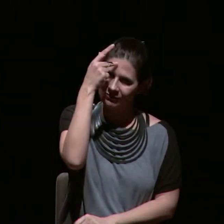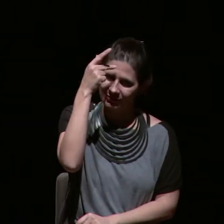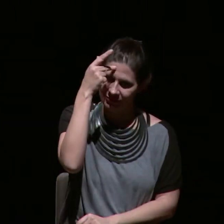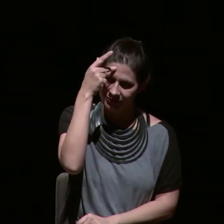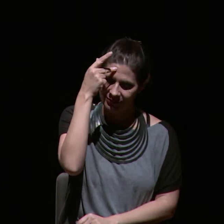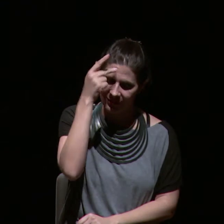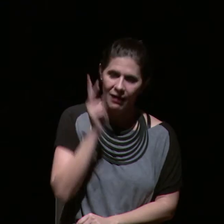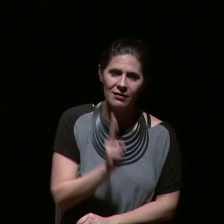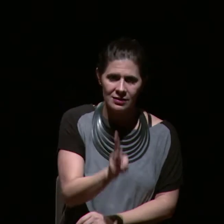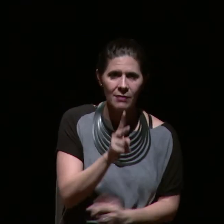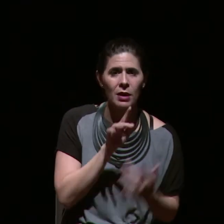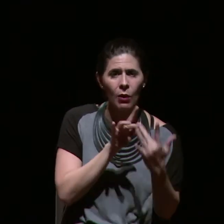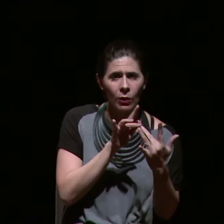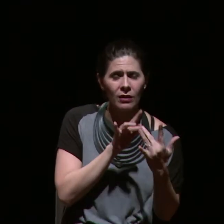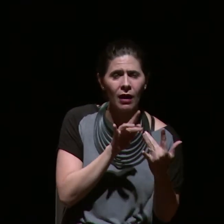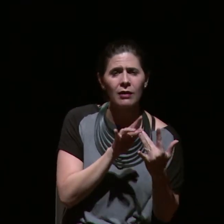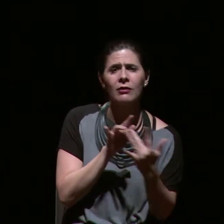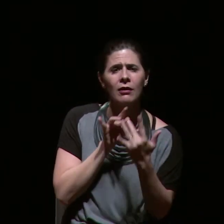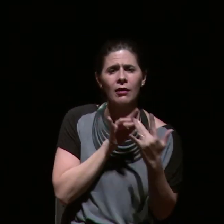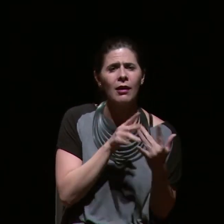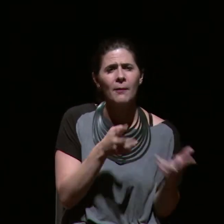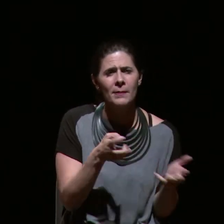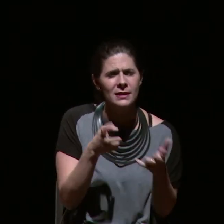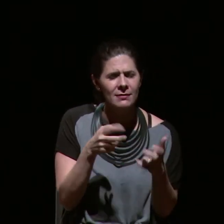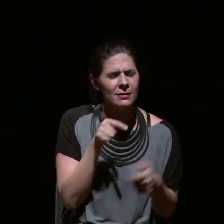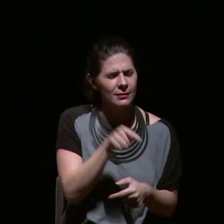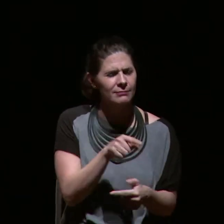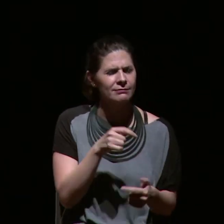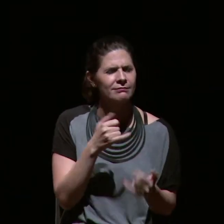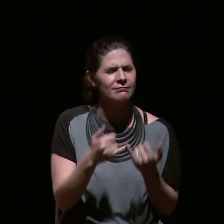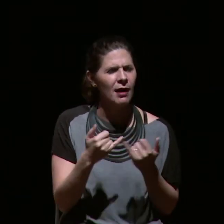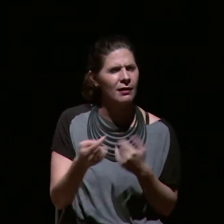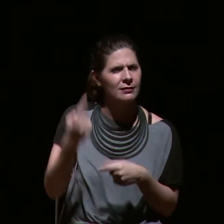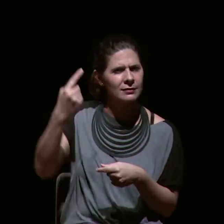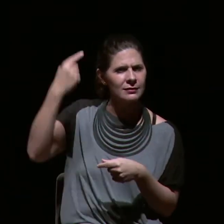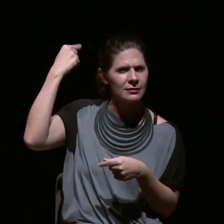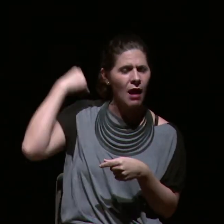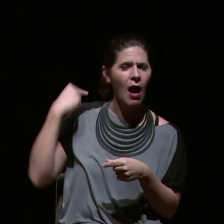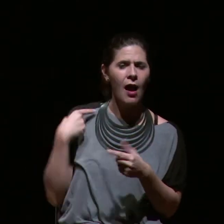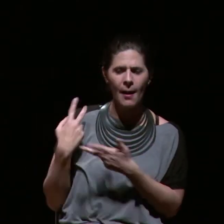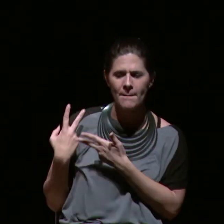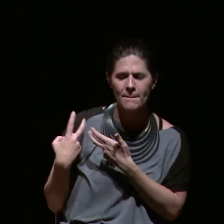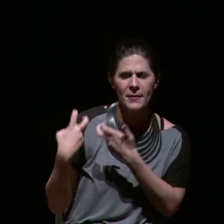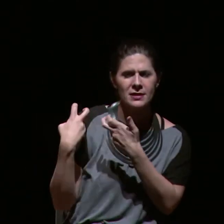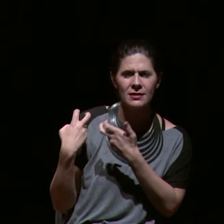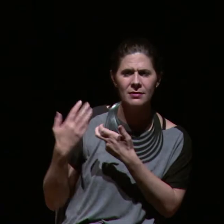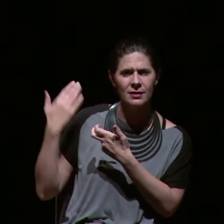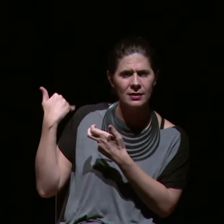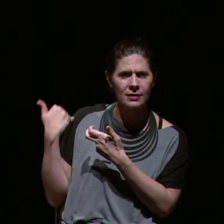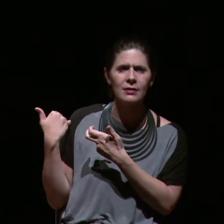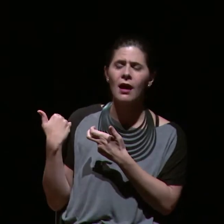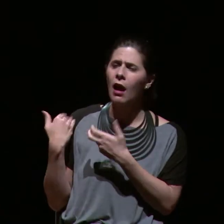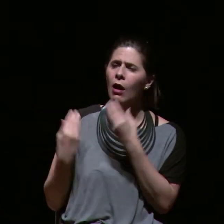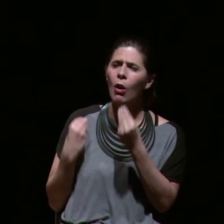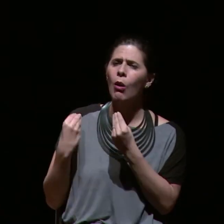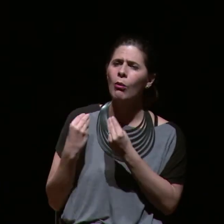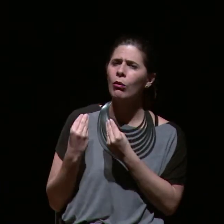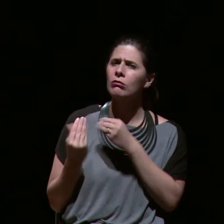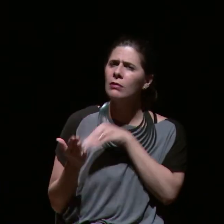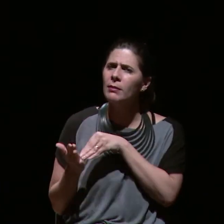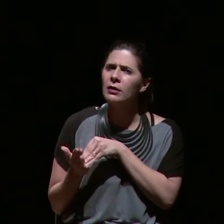minha experiência escolar pregressa, identificando prontamente algumas boas soluções e obstáculos daquela minha antiga condição em meus